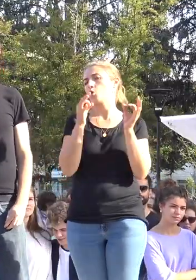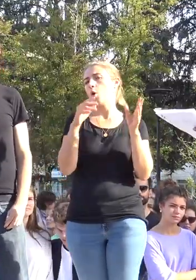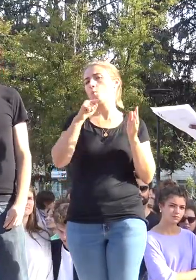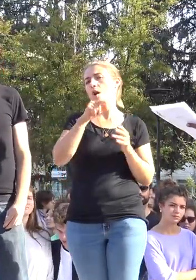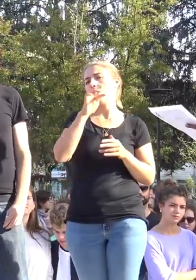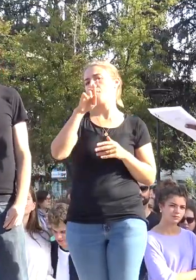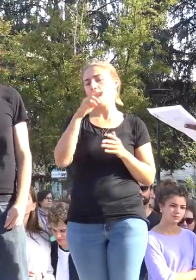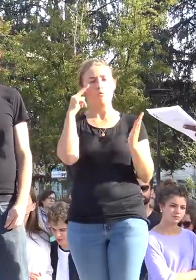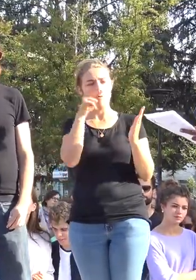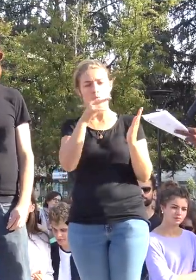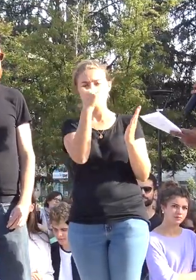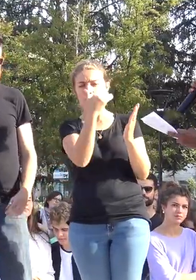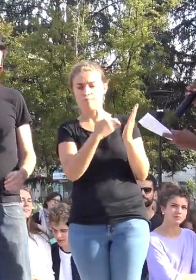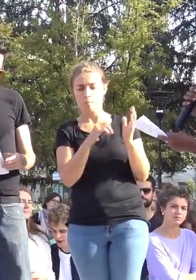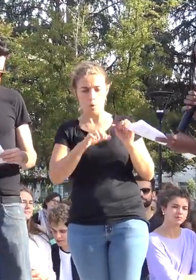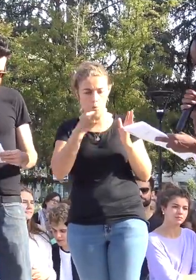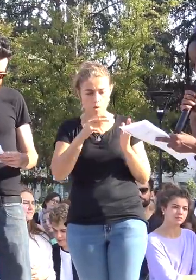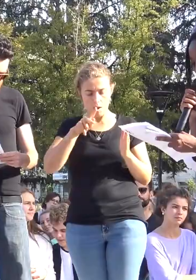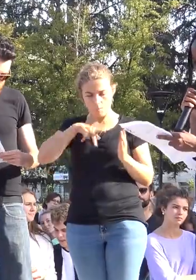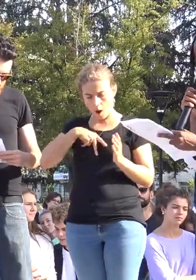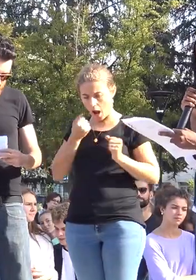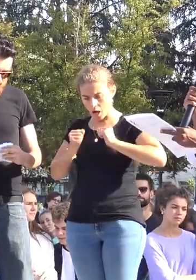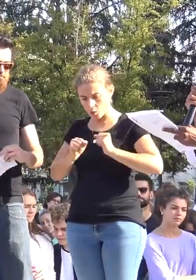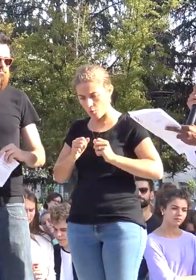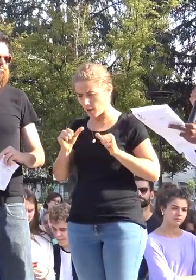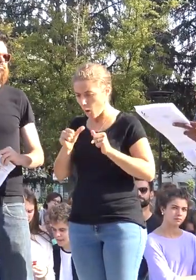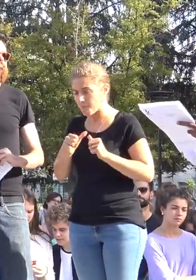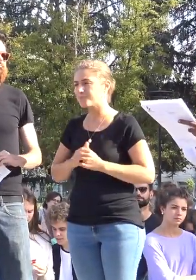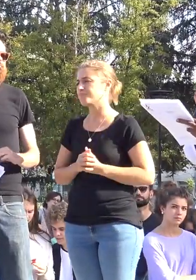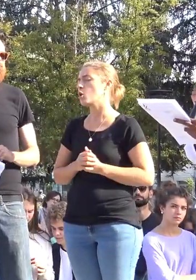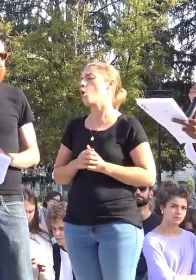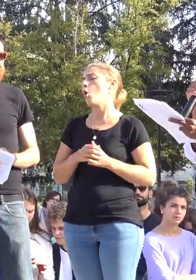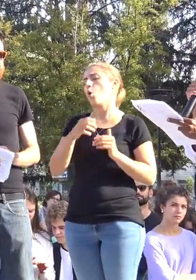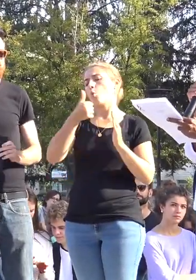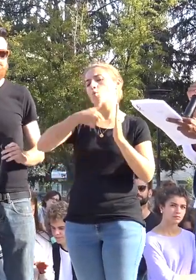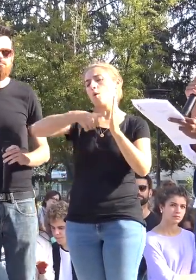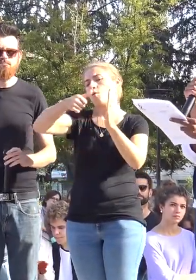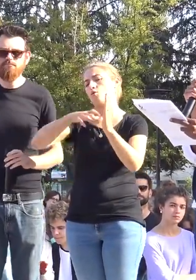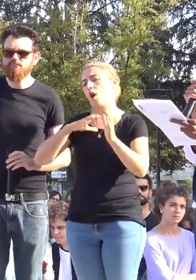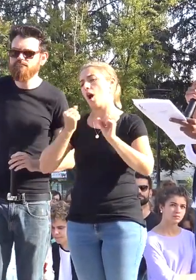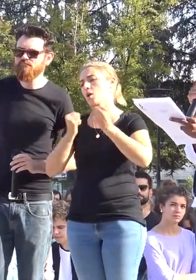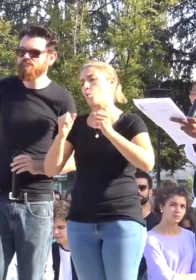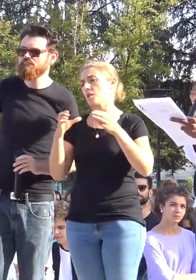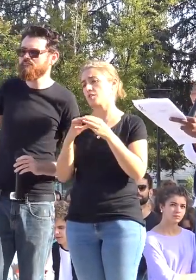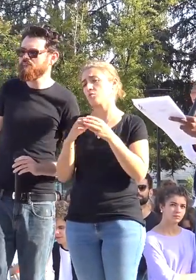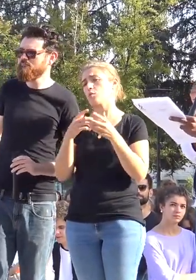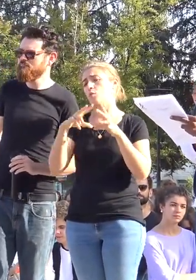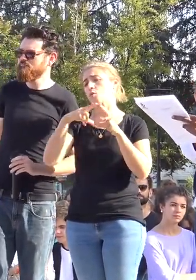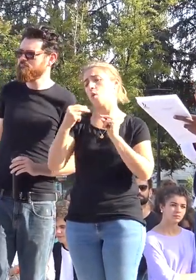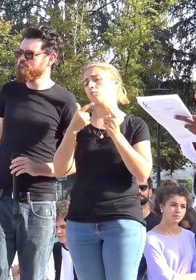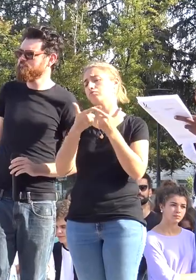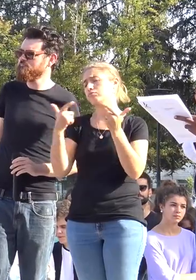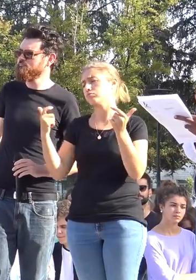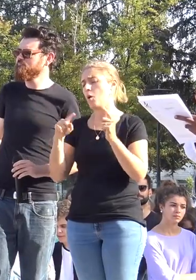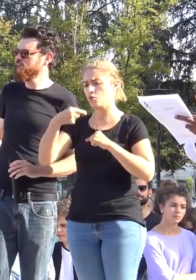façons de trouver. Chaque mois, le mouvement vous proposera une action collective sous différentes formes. La